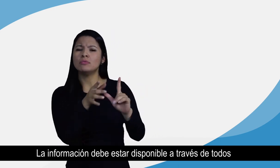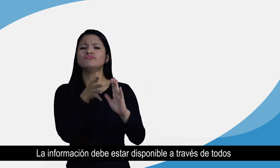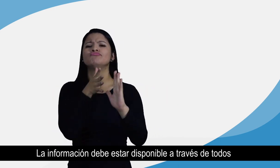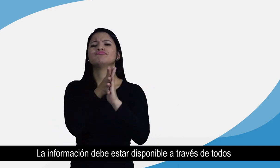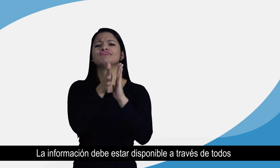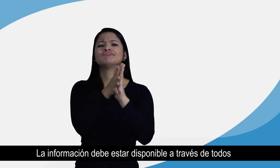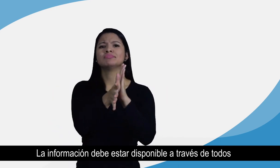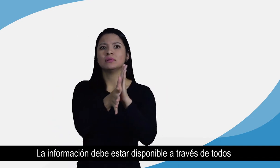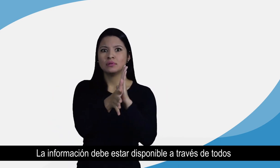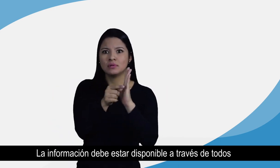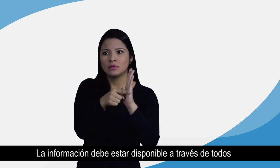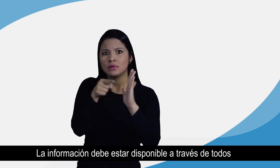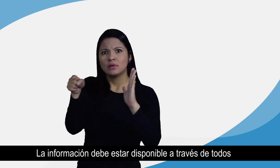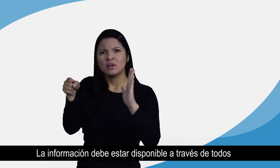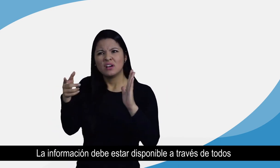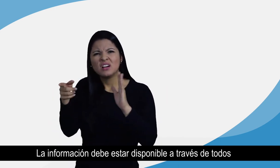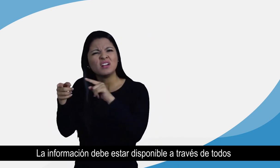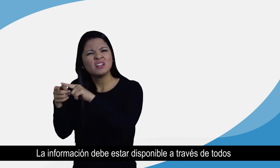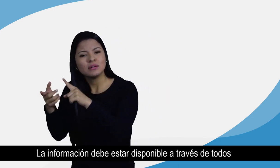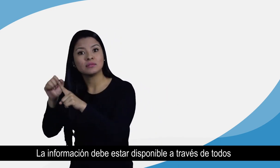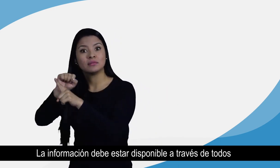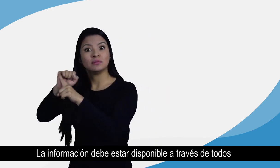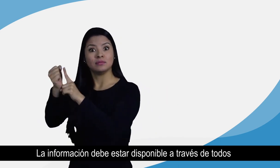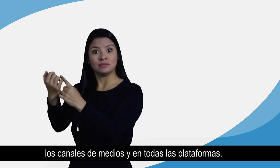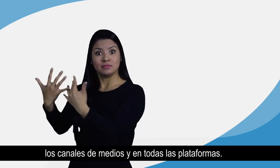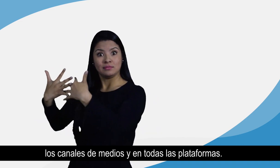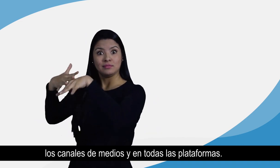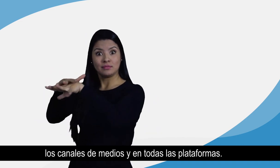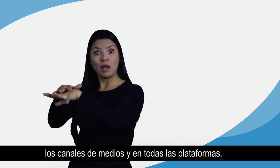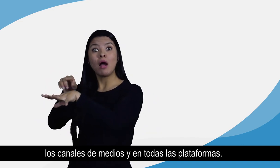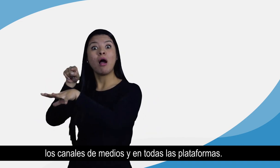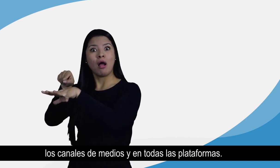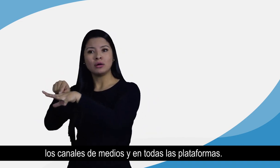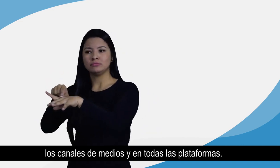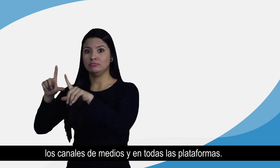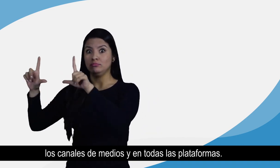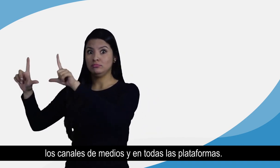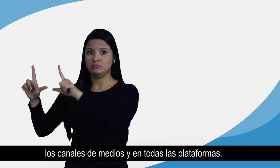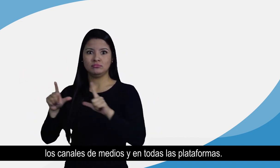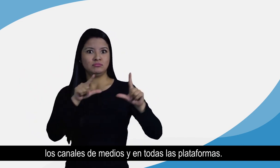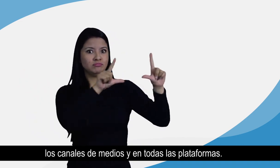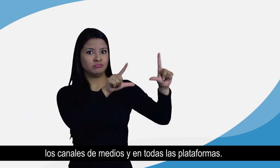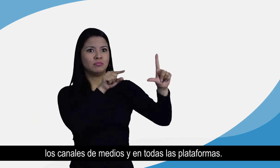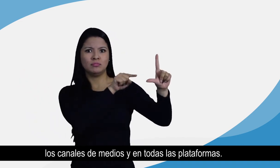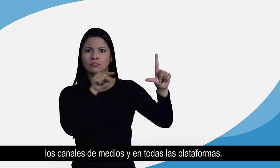La información debe estar disponible a través de todos los canales, de medios y en todas las plataformas.